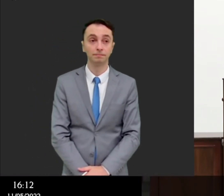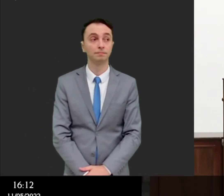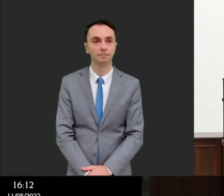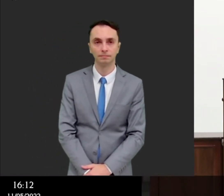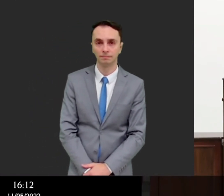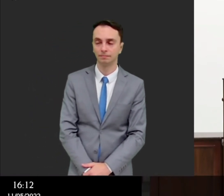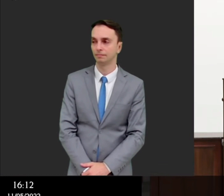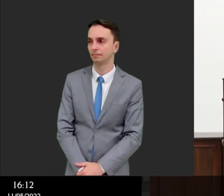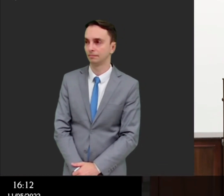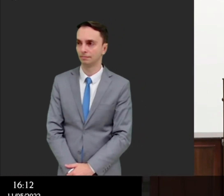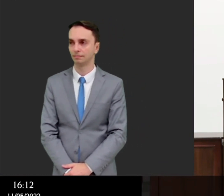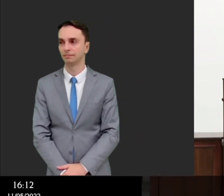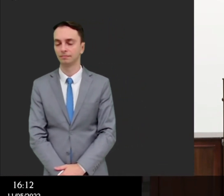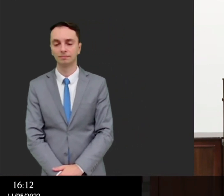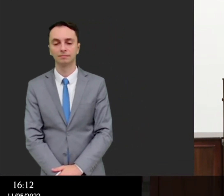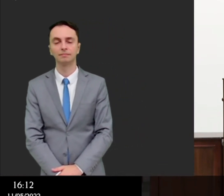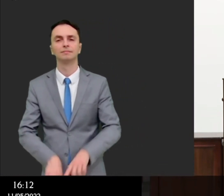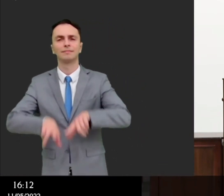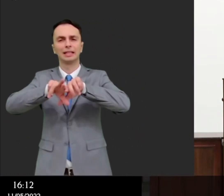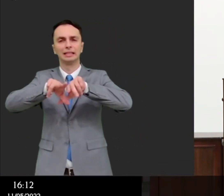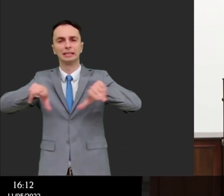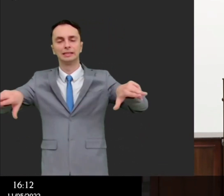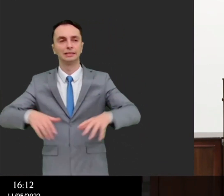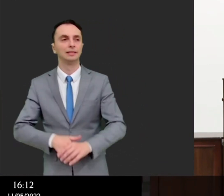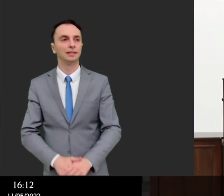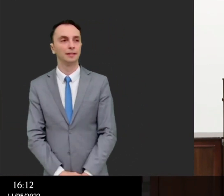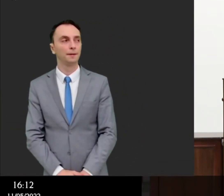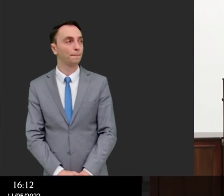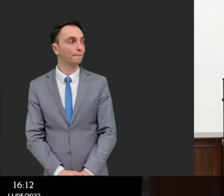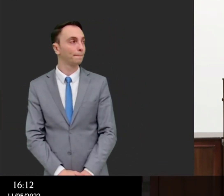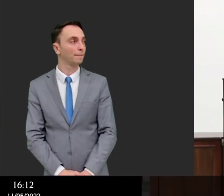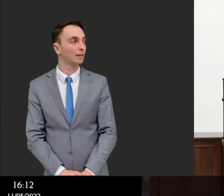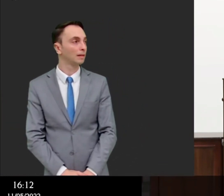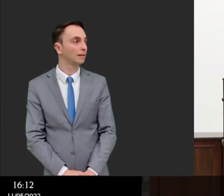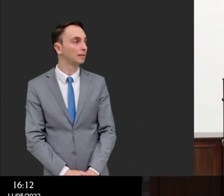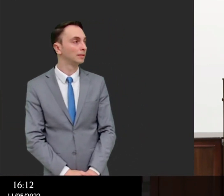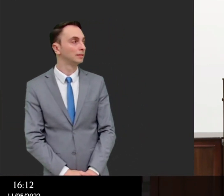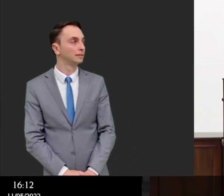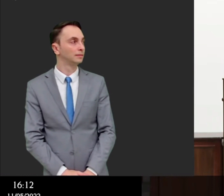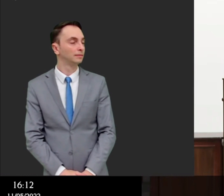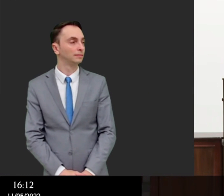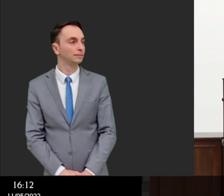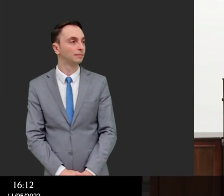Outro hino. Chamaram diversos. Quatro?